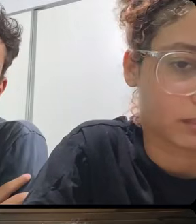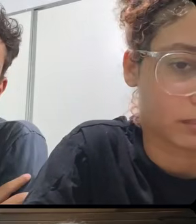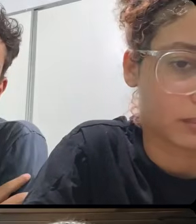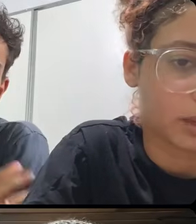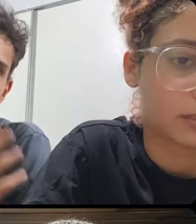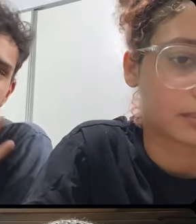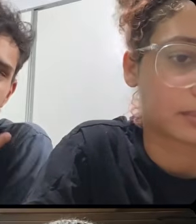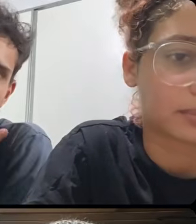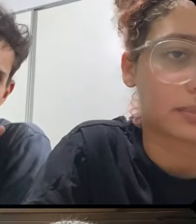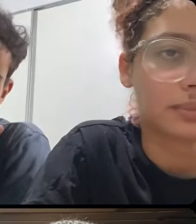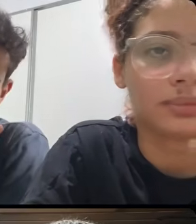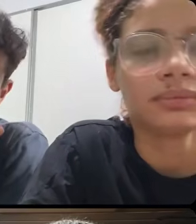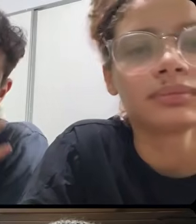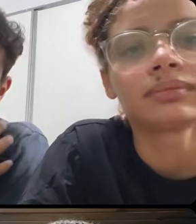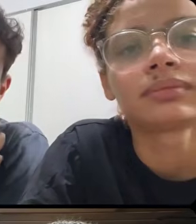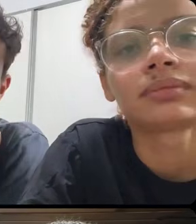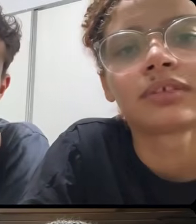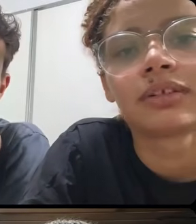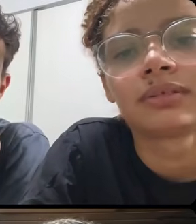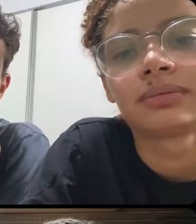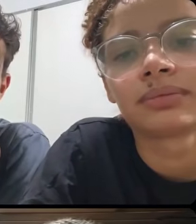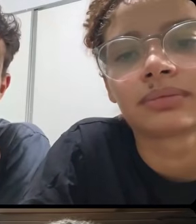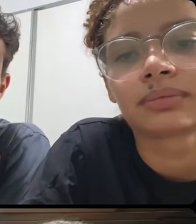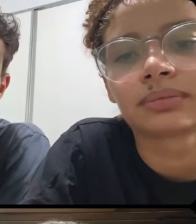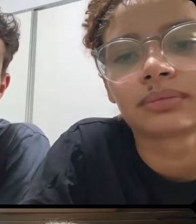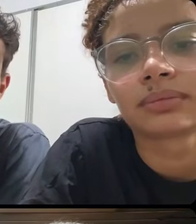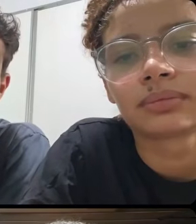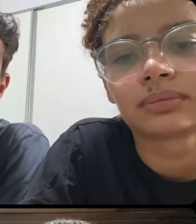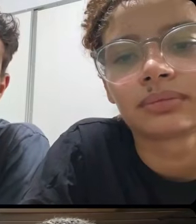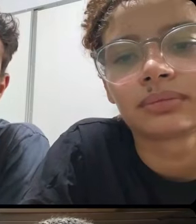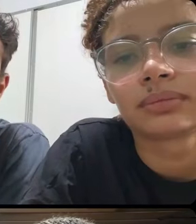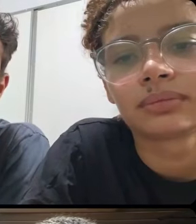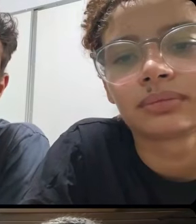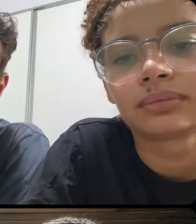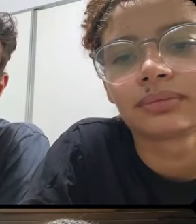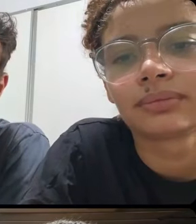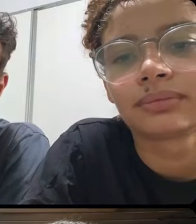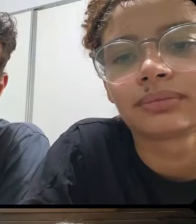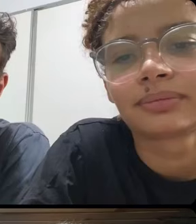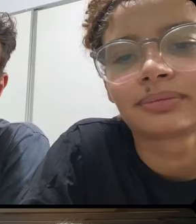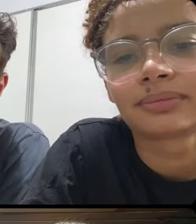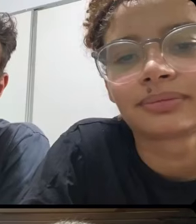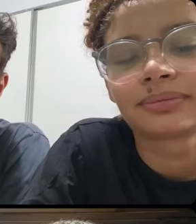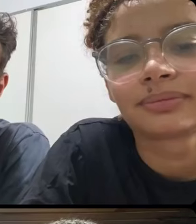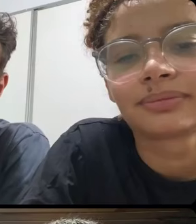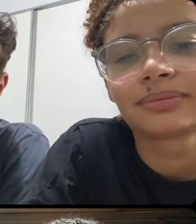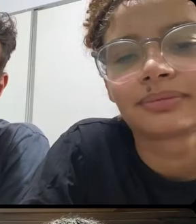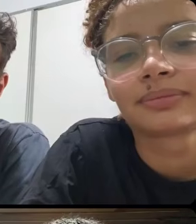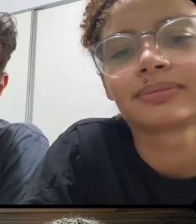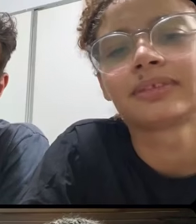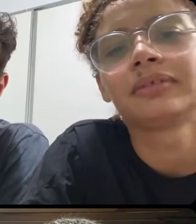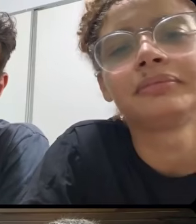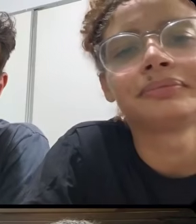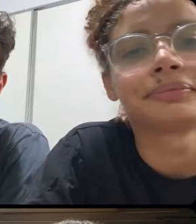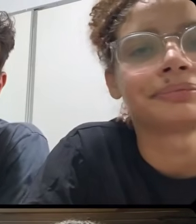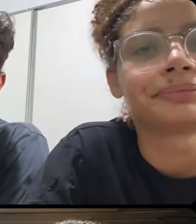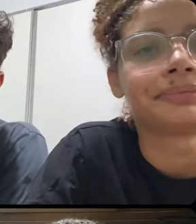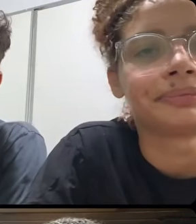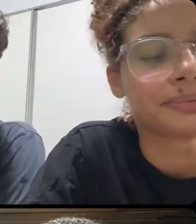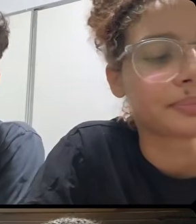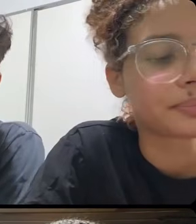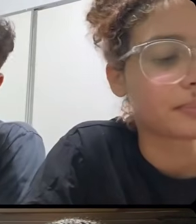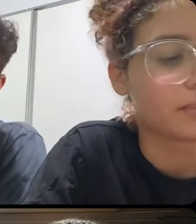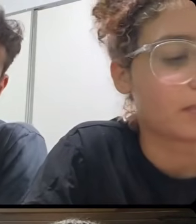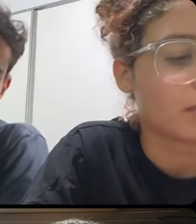muito importante. Por onde a gente passar, que a gente deixe frutos. Tem pessoas que quando a gente